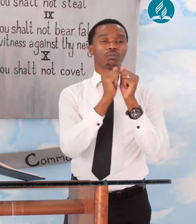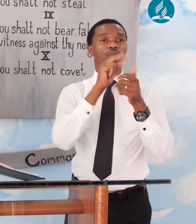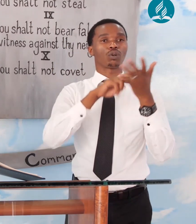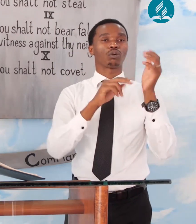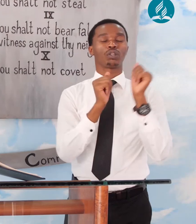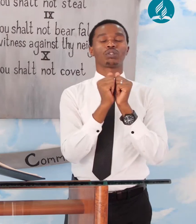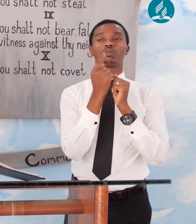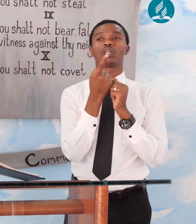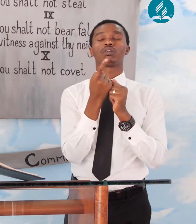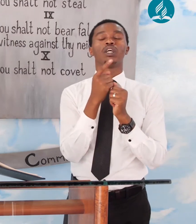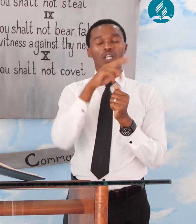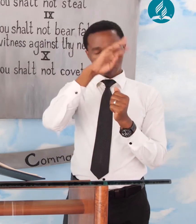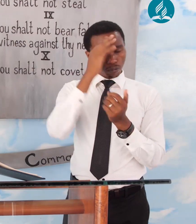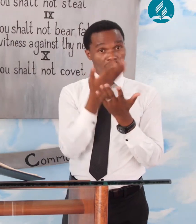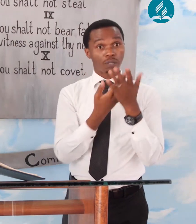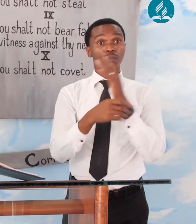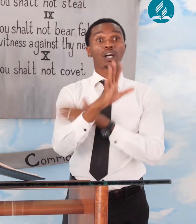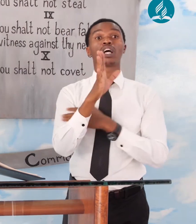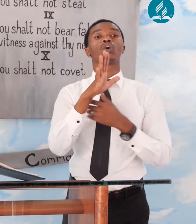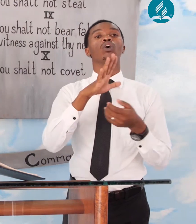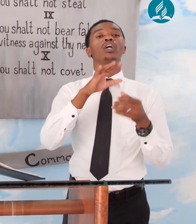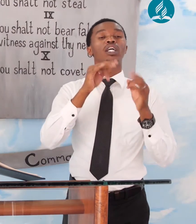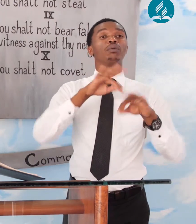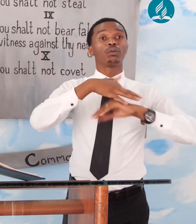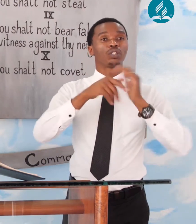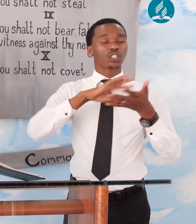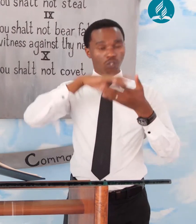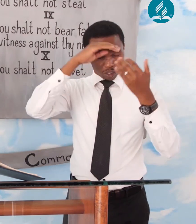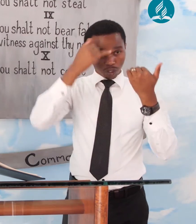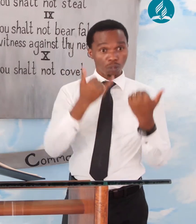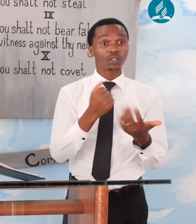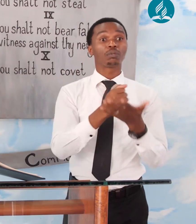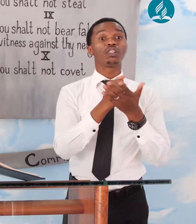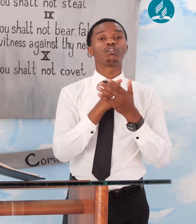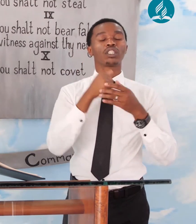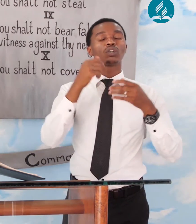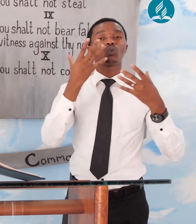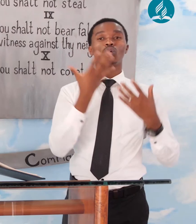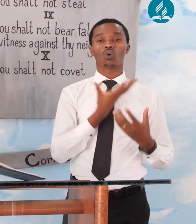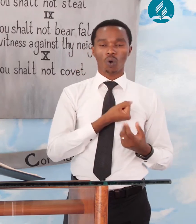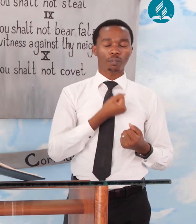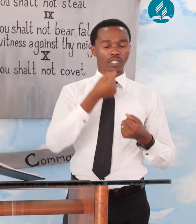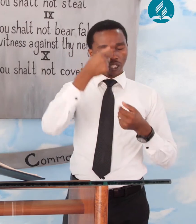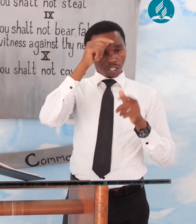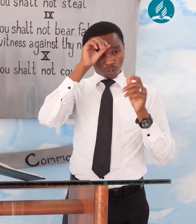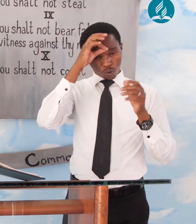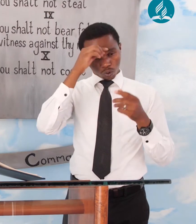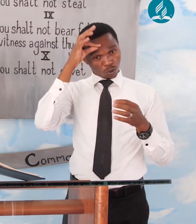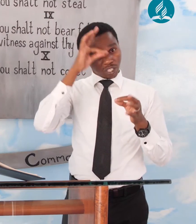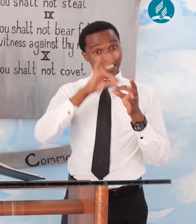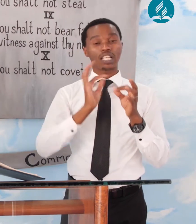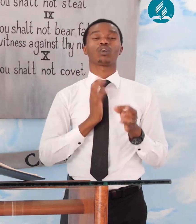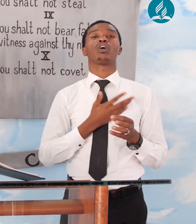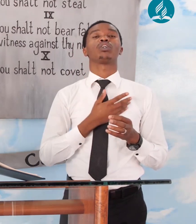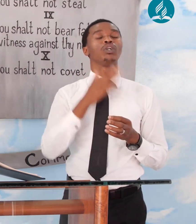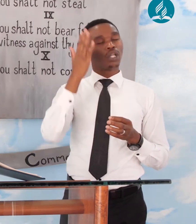ibyo twize byadufasha gukomeza kwizera kwacu kugira ngo tumenye yuko ibyo Imana yategetse bitazahinduka tumenye